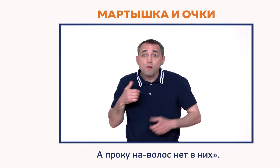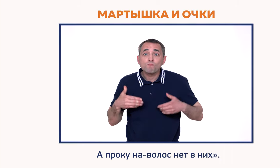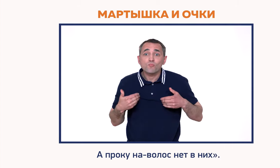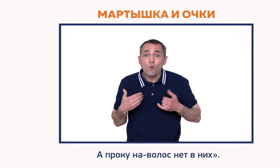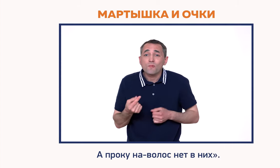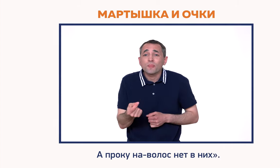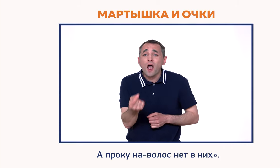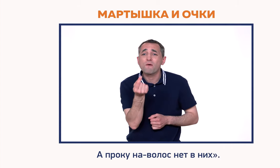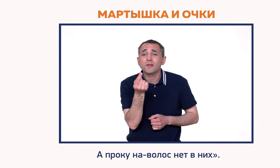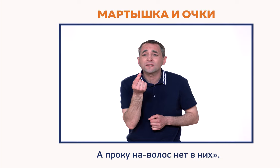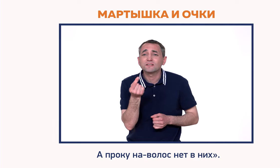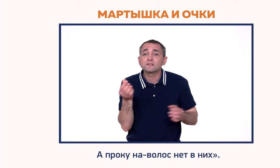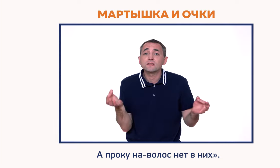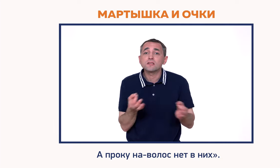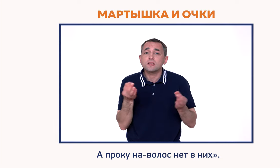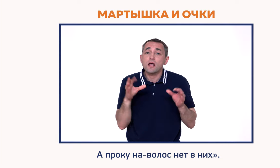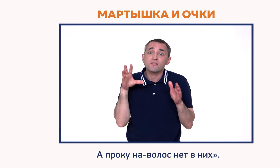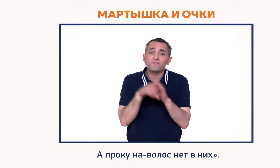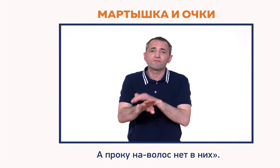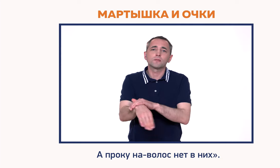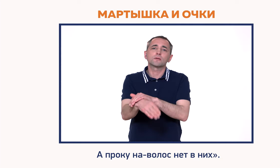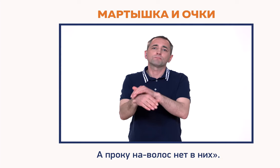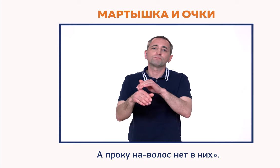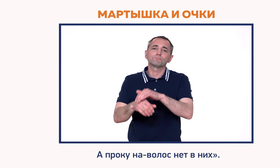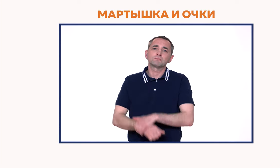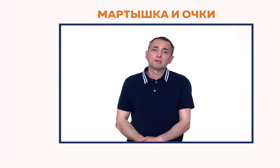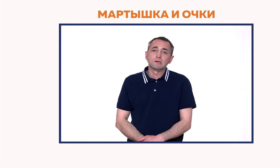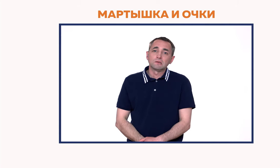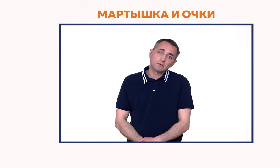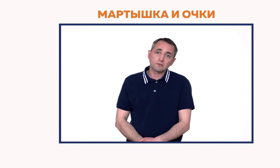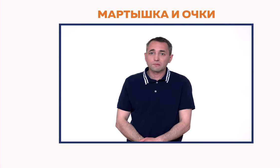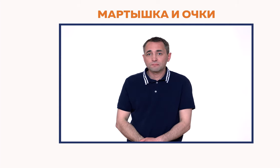А проку на волос нет в них.